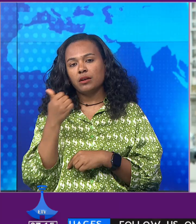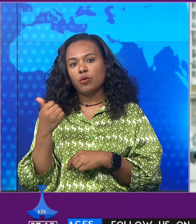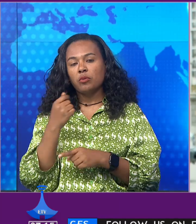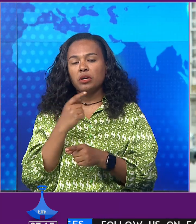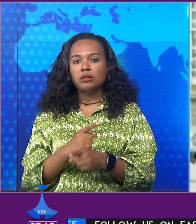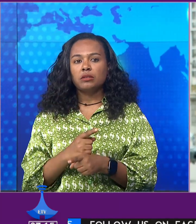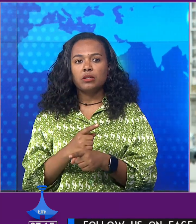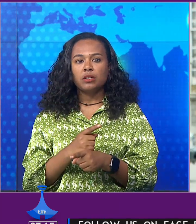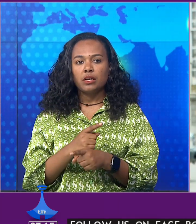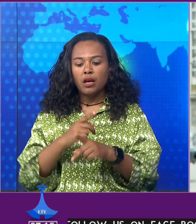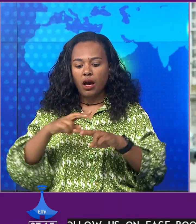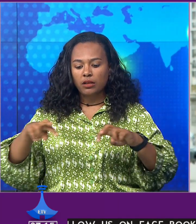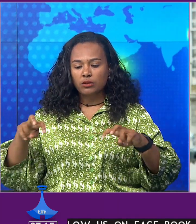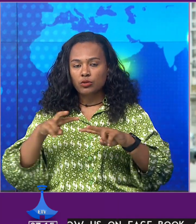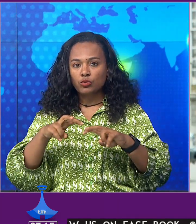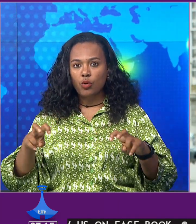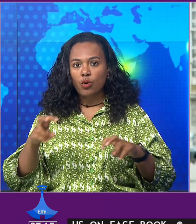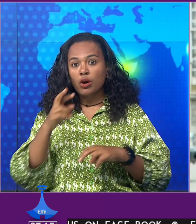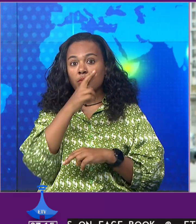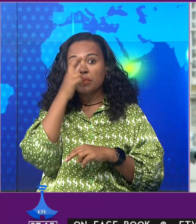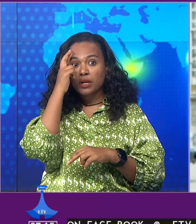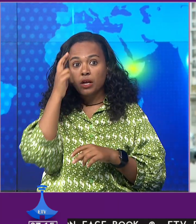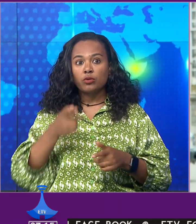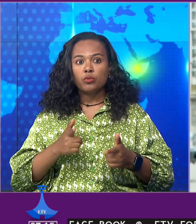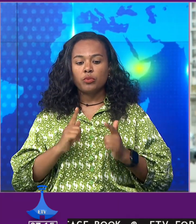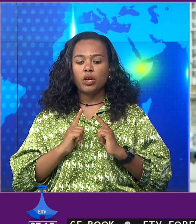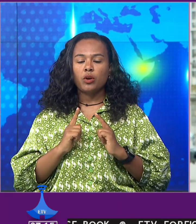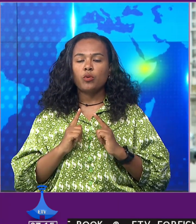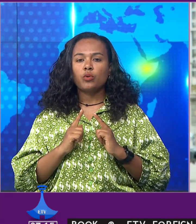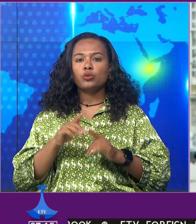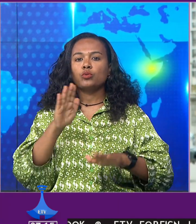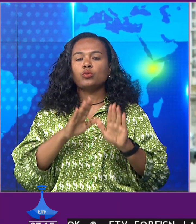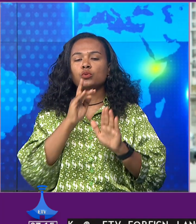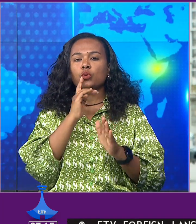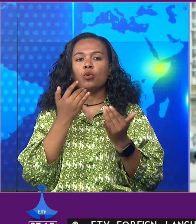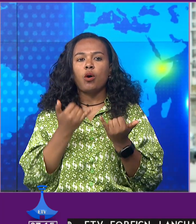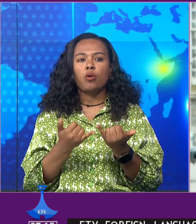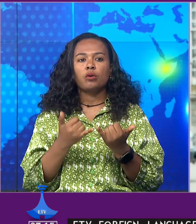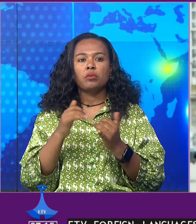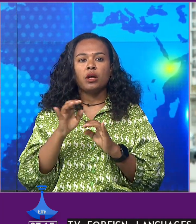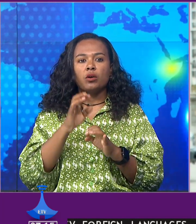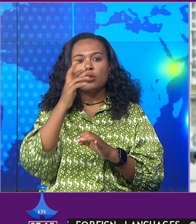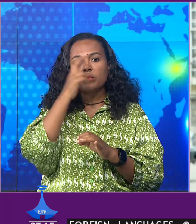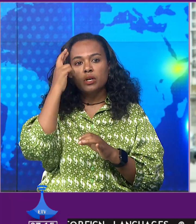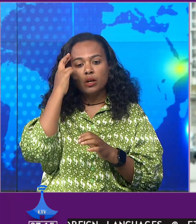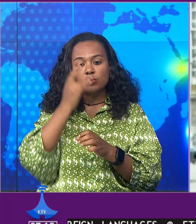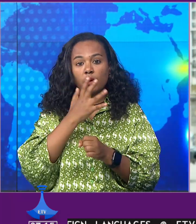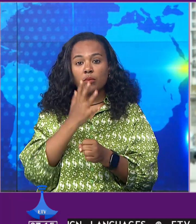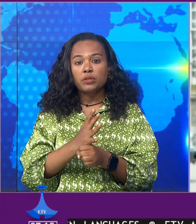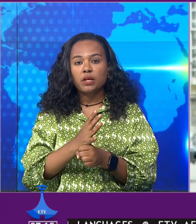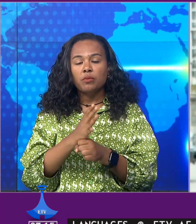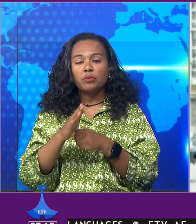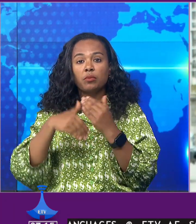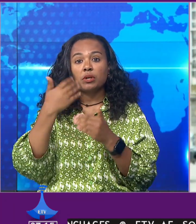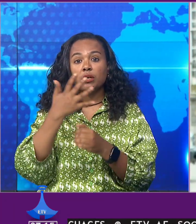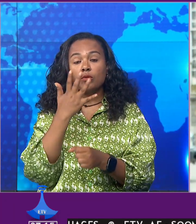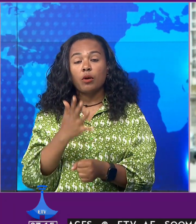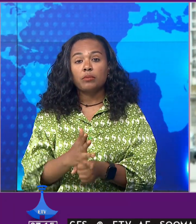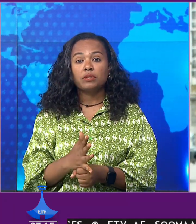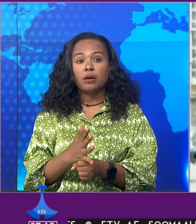ትክክል አጥንቶ፣ ምክንያቱም የህይወት ጉዞ ነው አሁን የምናደርገው። ምክንያቱም 5 ዓመት ከዚህ በሚቀጥለው 5